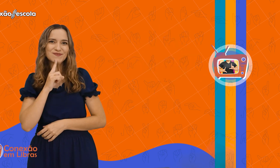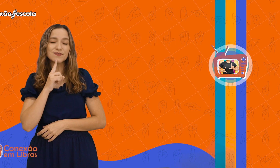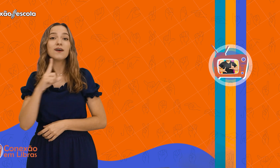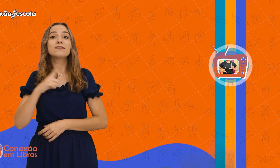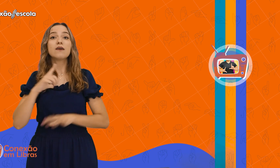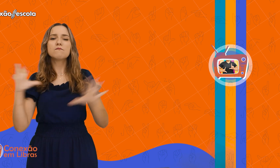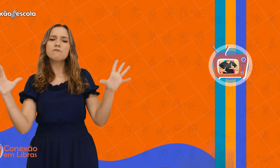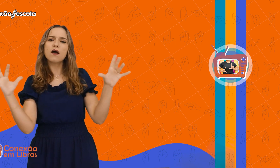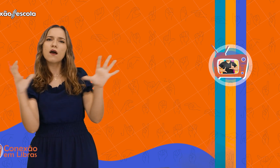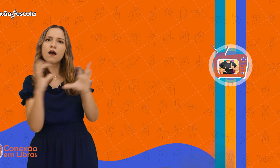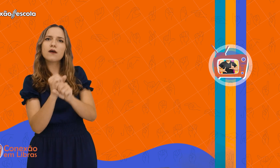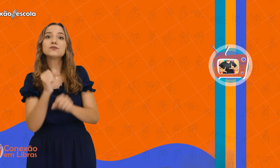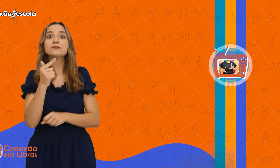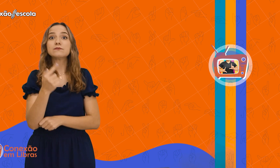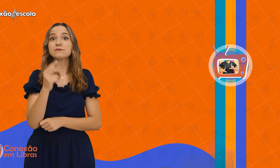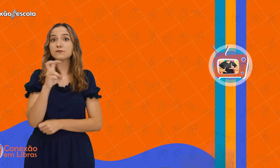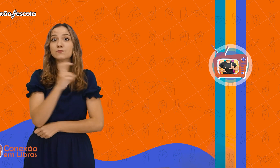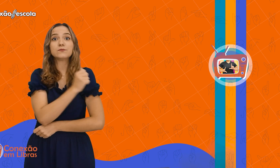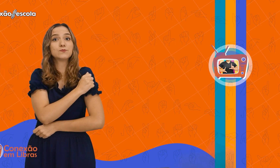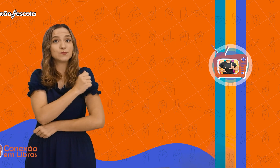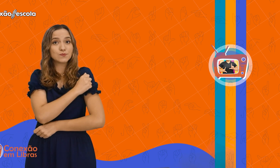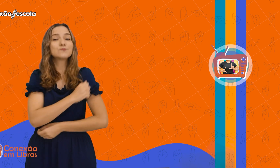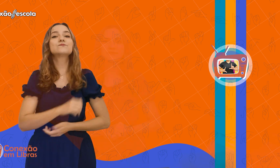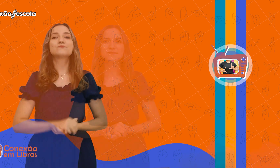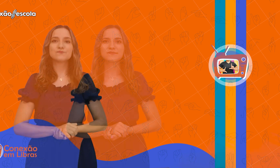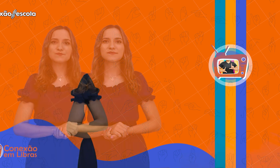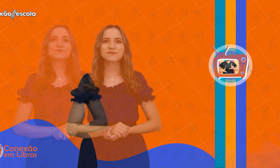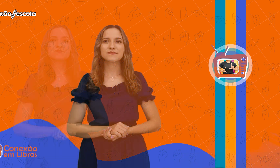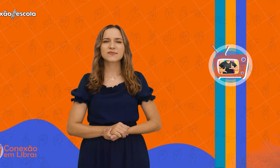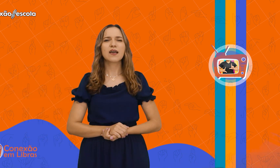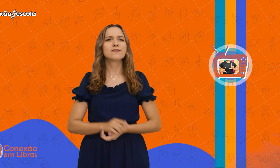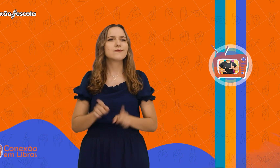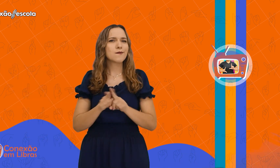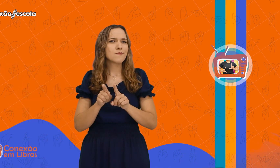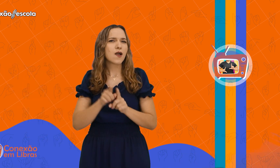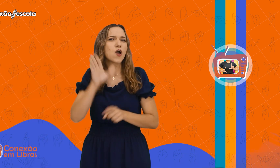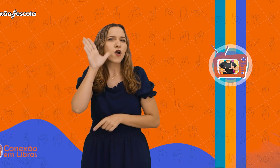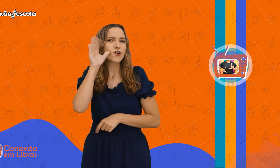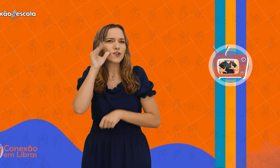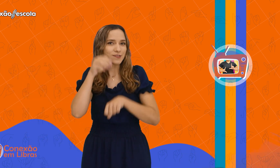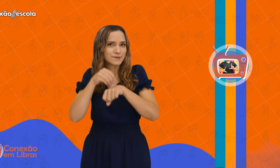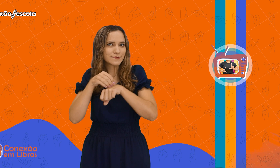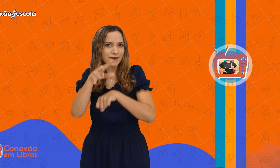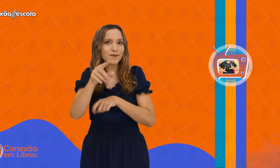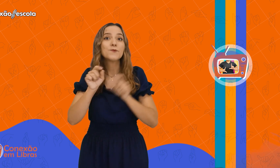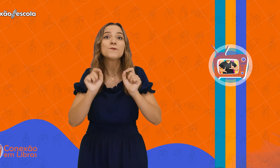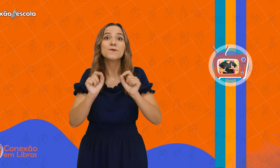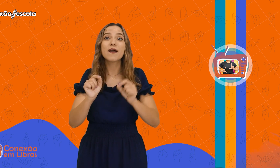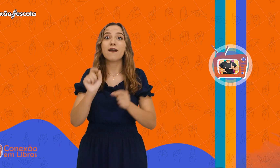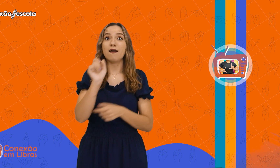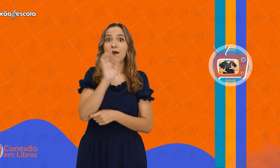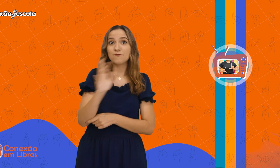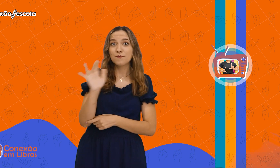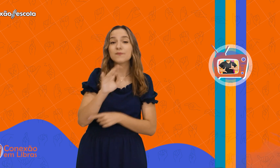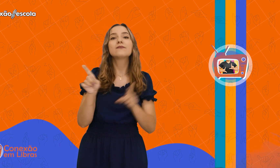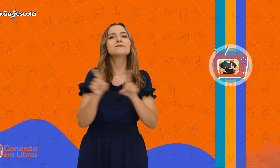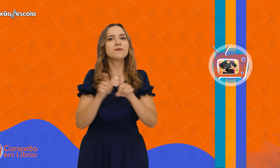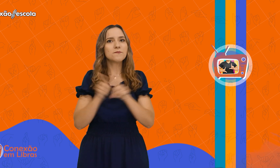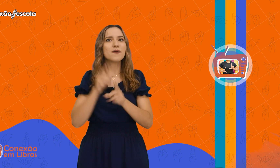contando com 75 alunos. E uma curiosidade, O alfabeto e também a língua de